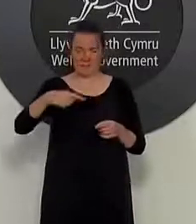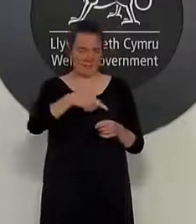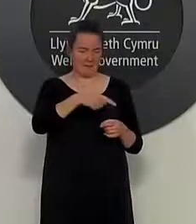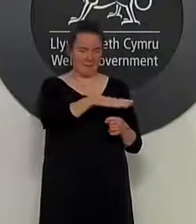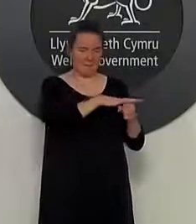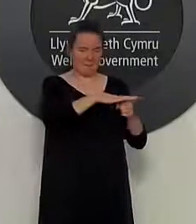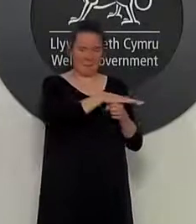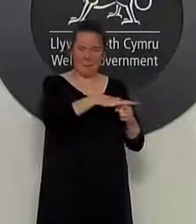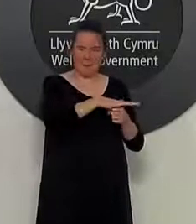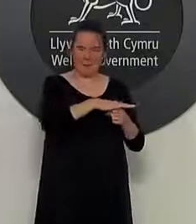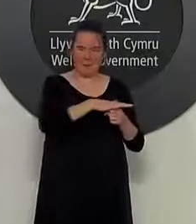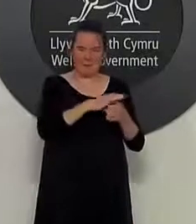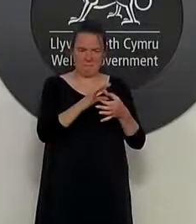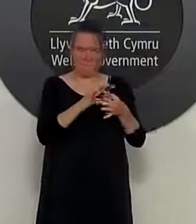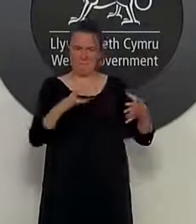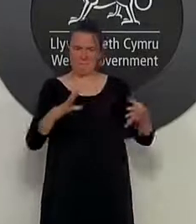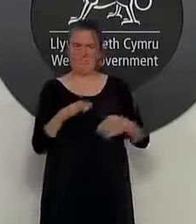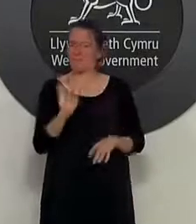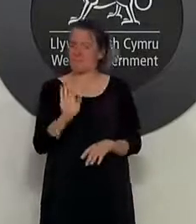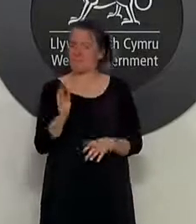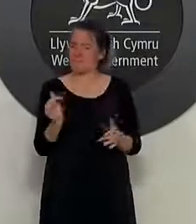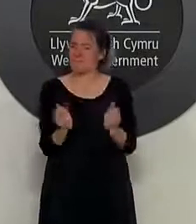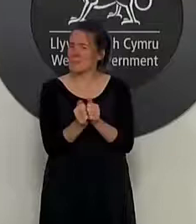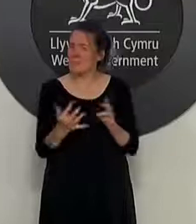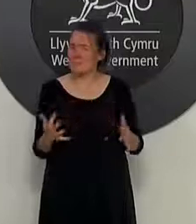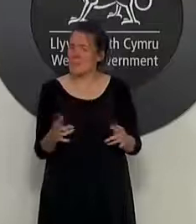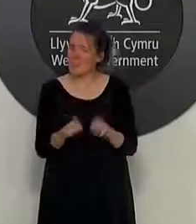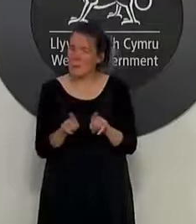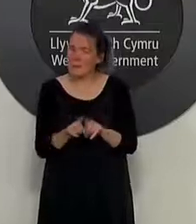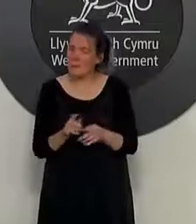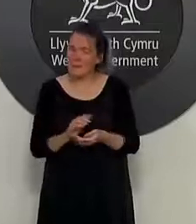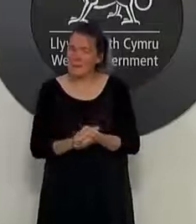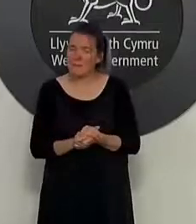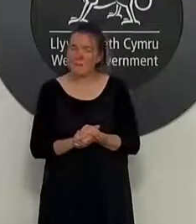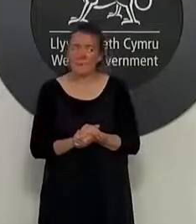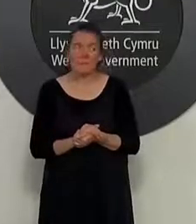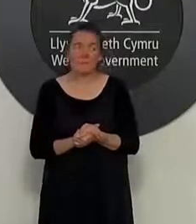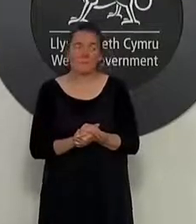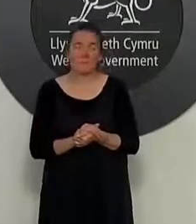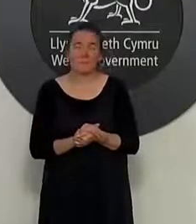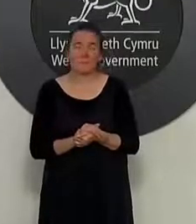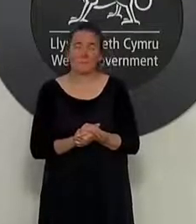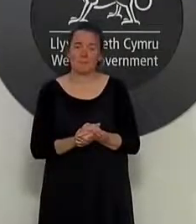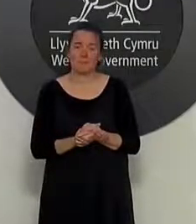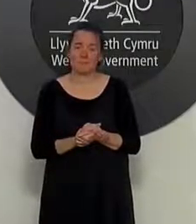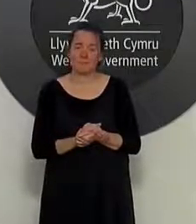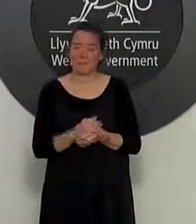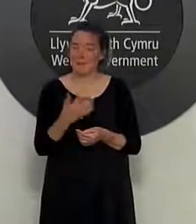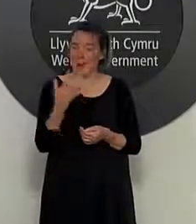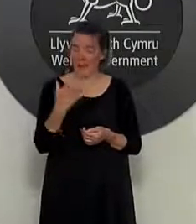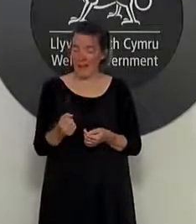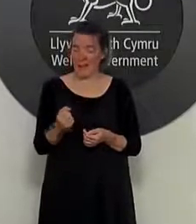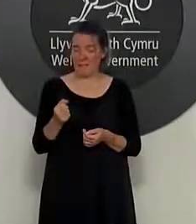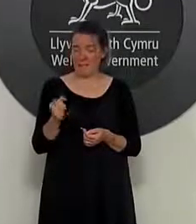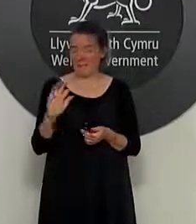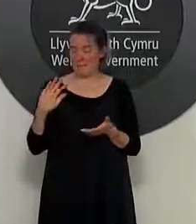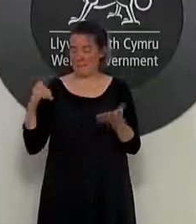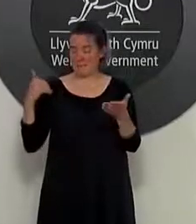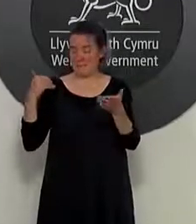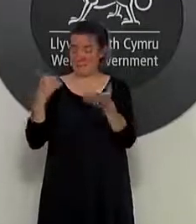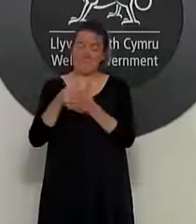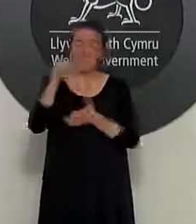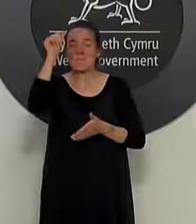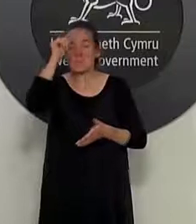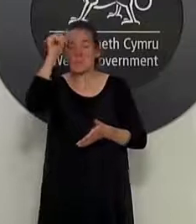dwi ddim yn cytuno dy hwnna hefyd. Ni'n profiadol dros ben yma yng Nghymru i